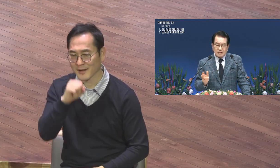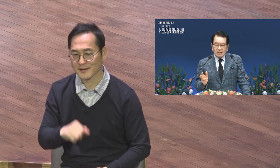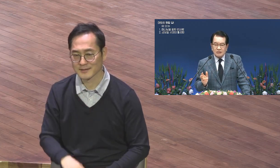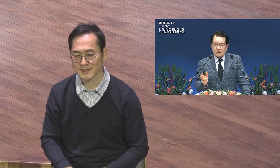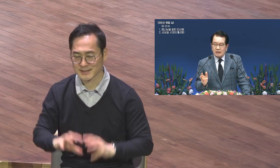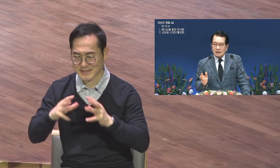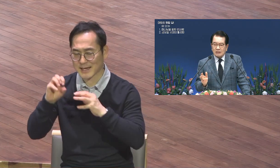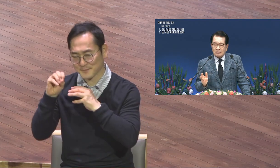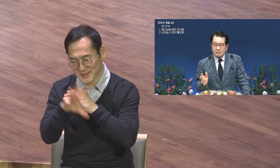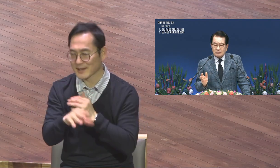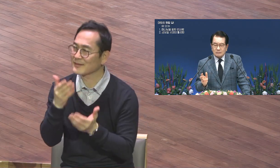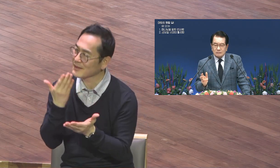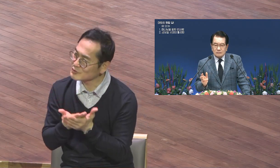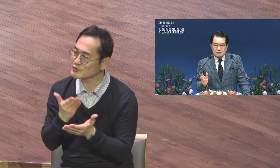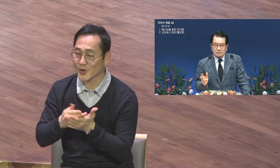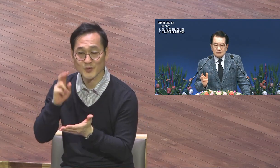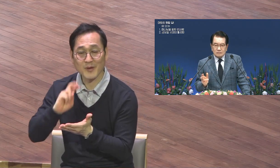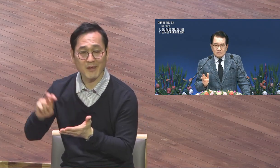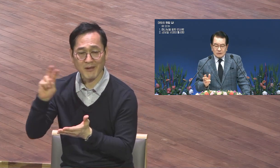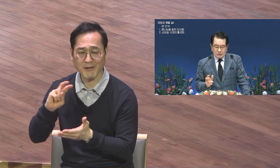세상에 빛이 되게 해달라고.